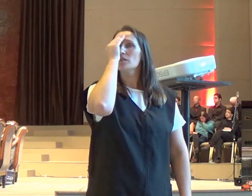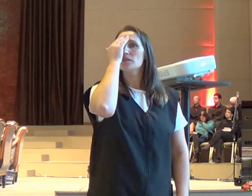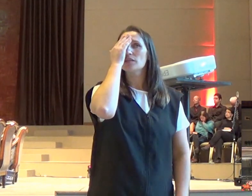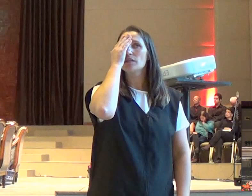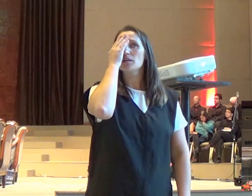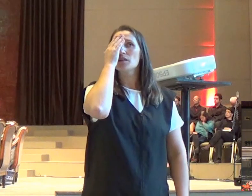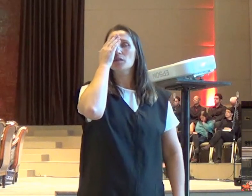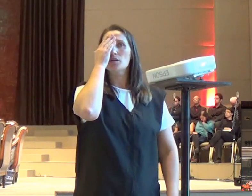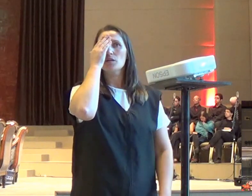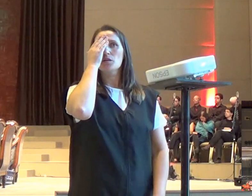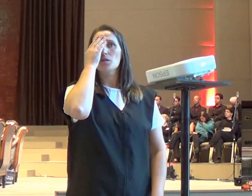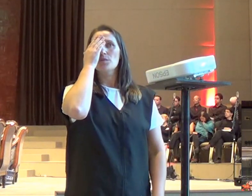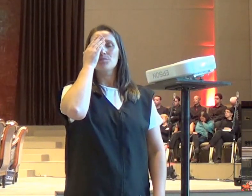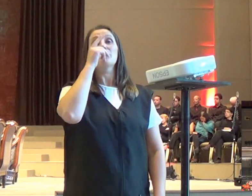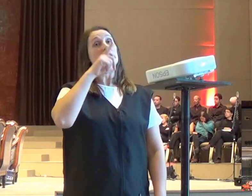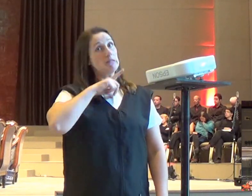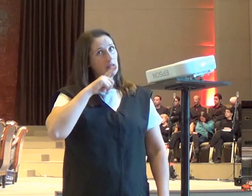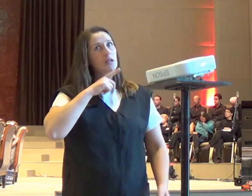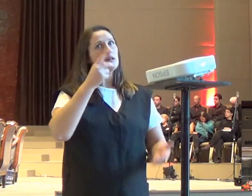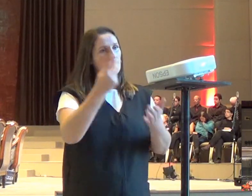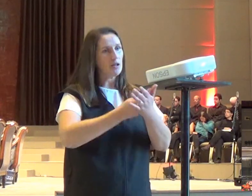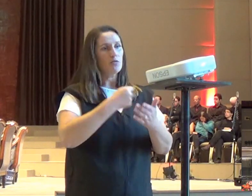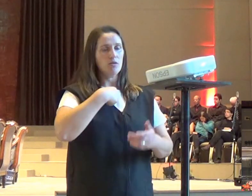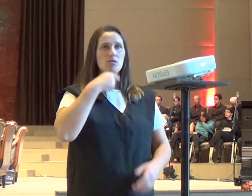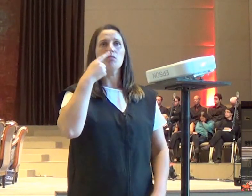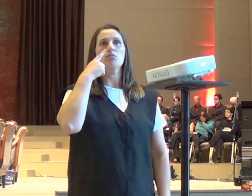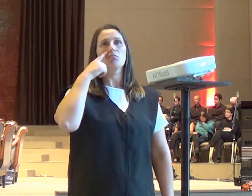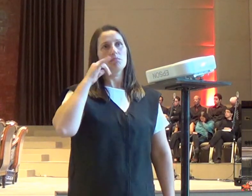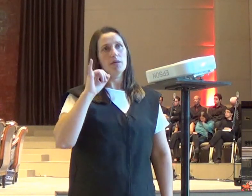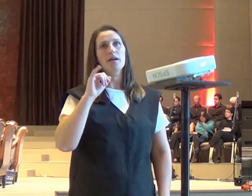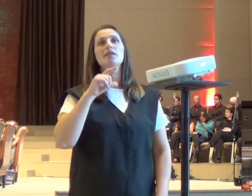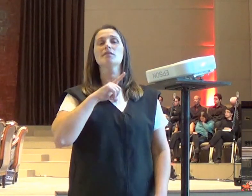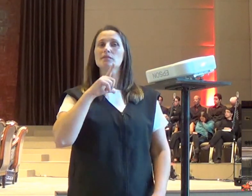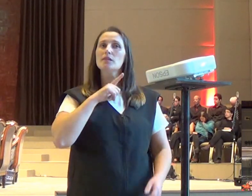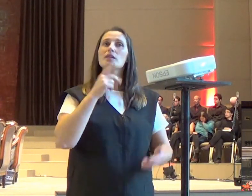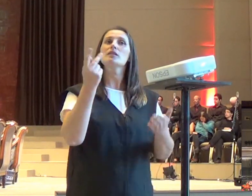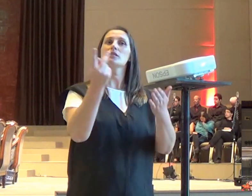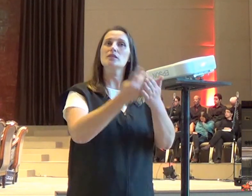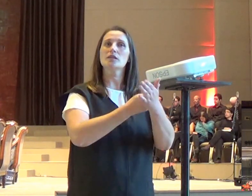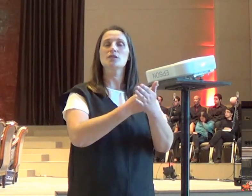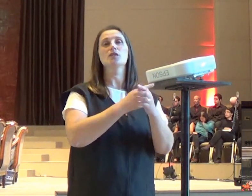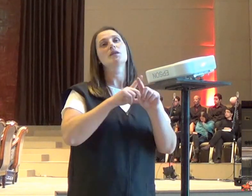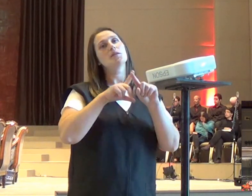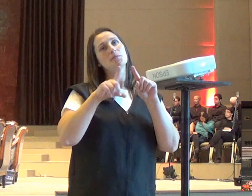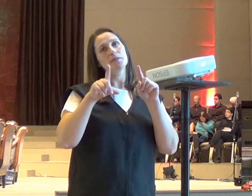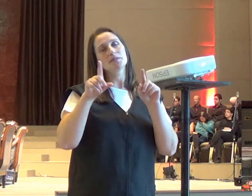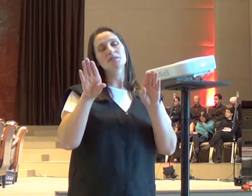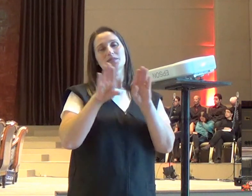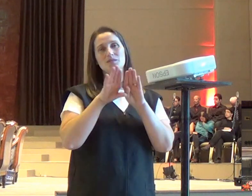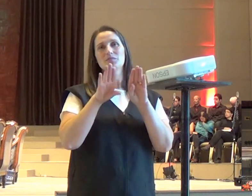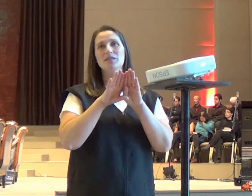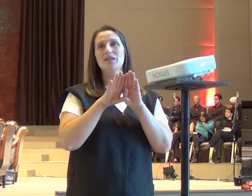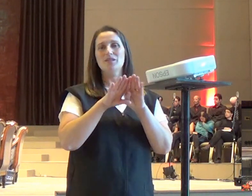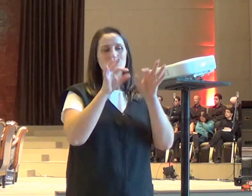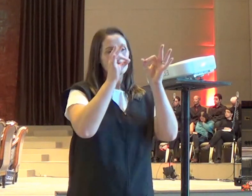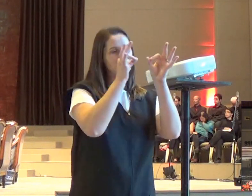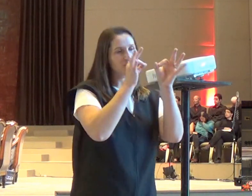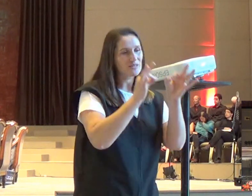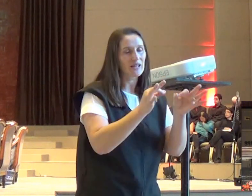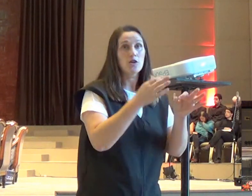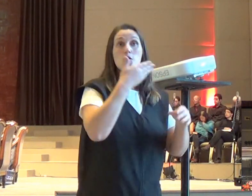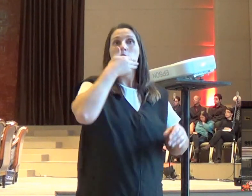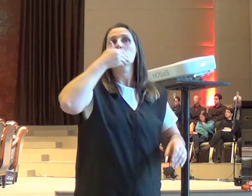inúmeros erros e eu também e você a gente pode também ter muitos acertos e a gente sempre pode